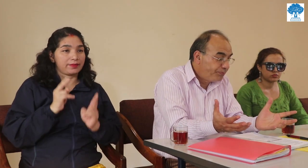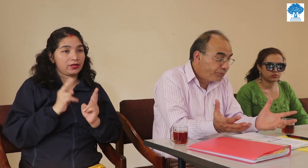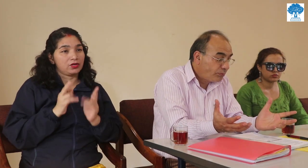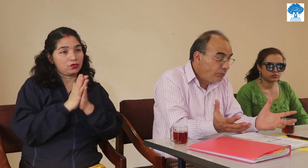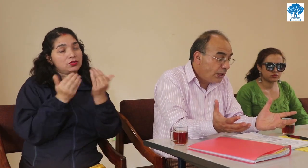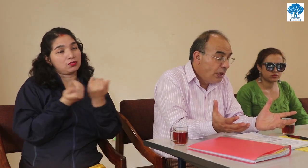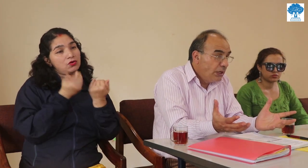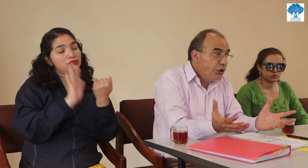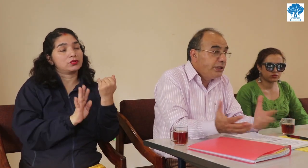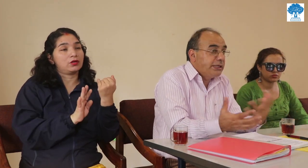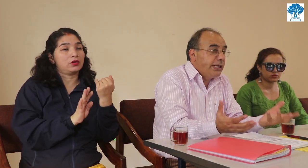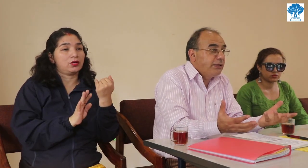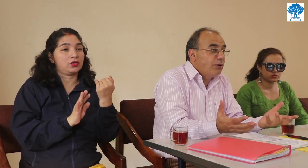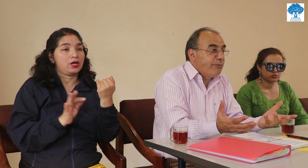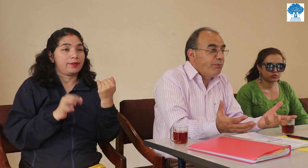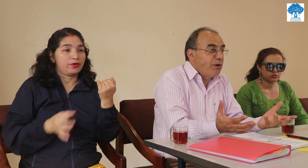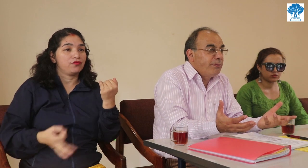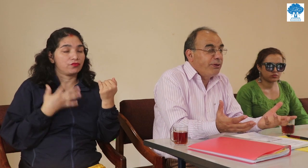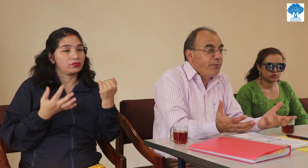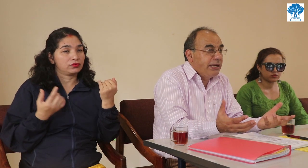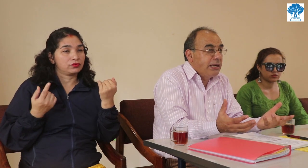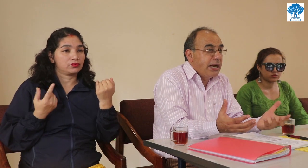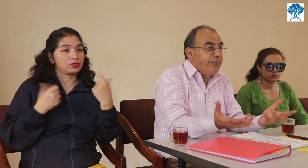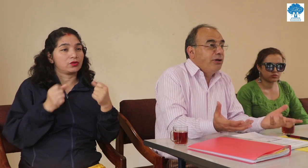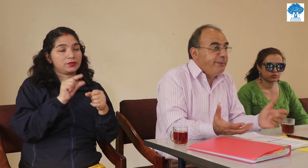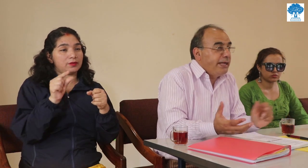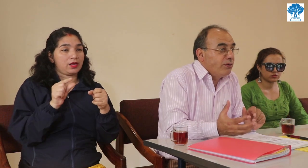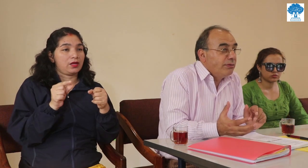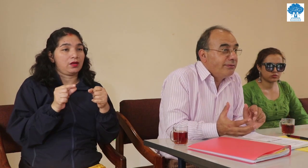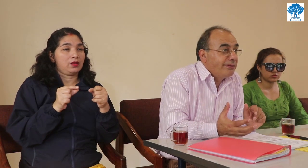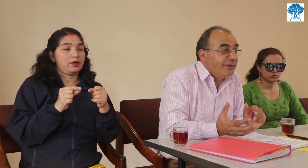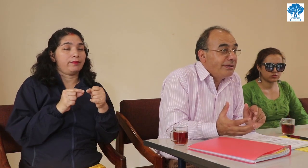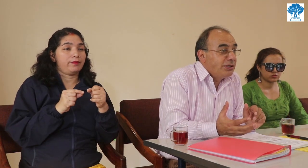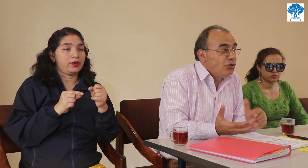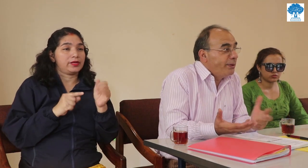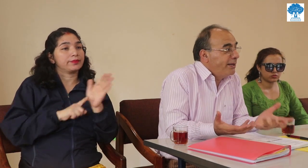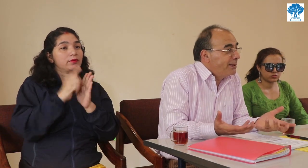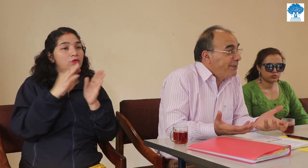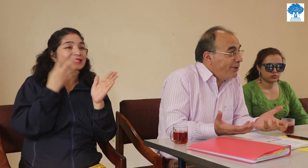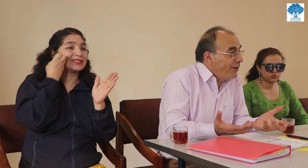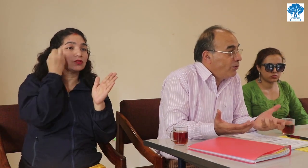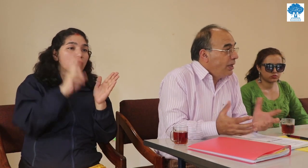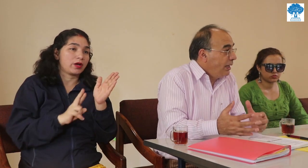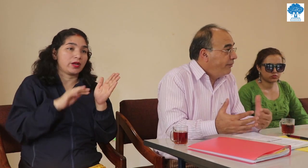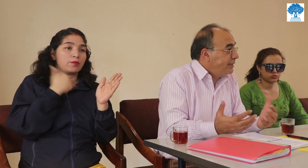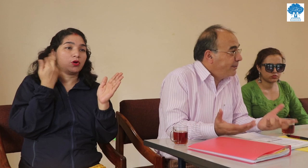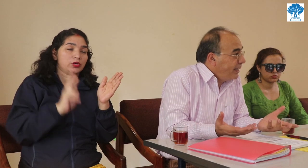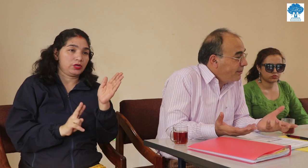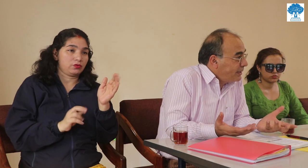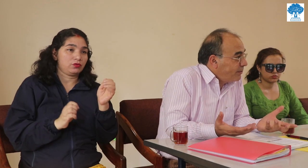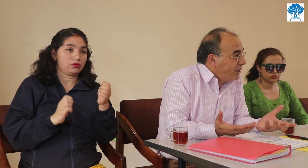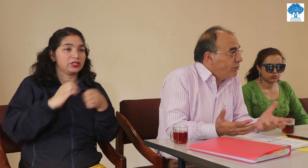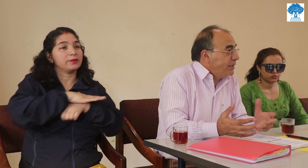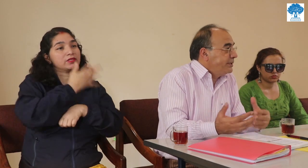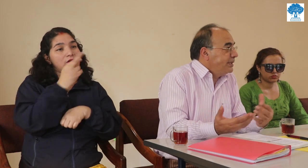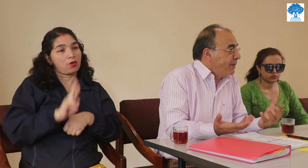जस्तो न्युनेटल हेल्थको हाम्रो प्रब्लम के हो भने हाइपोथर्मिया हो, चिसो भएर बच्चा मर्ने हो, इन्फेक्सन भएरै